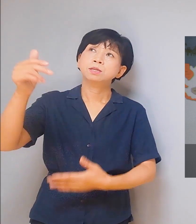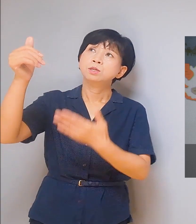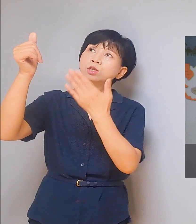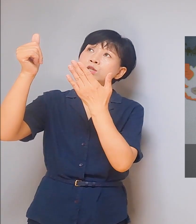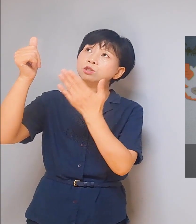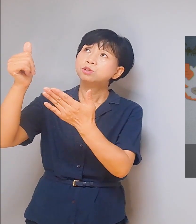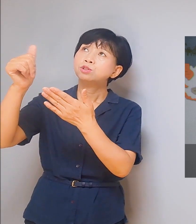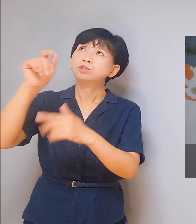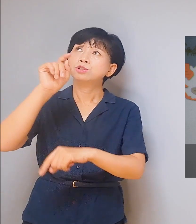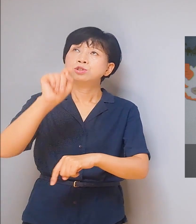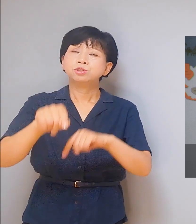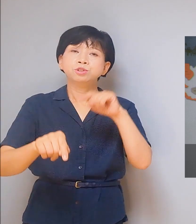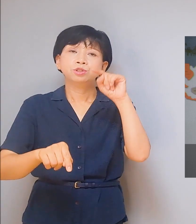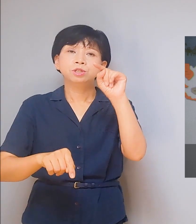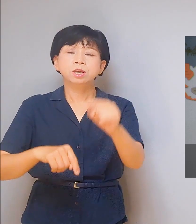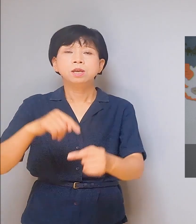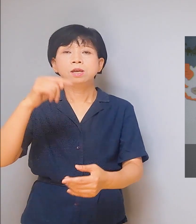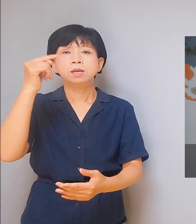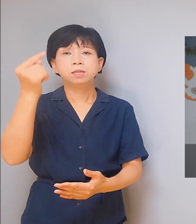걸음씩